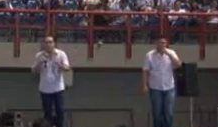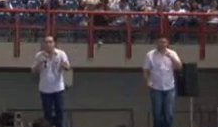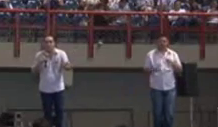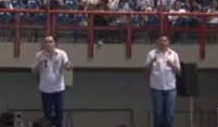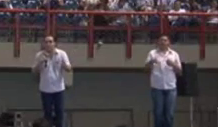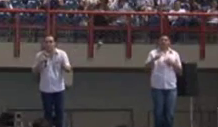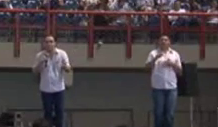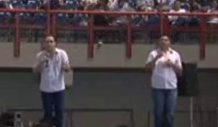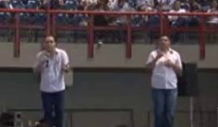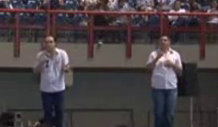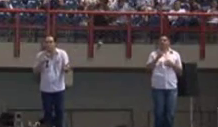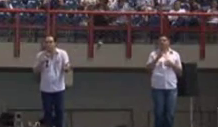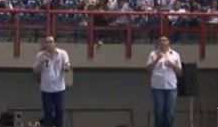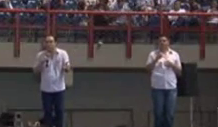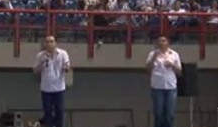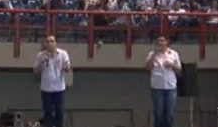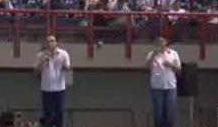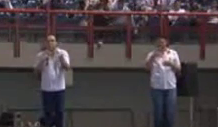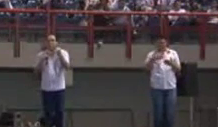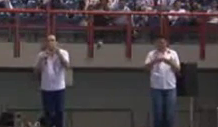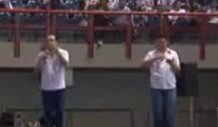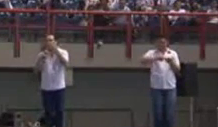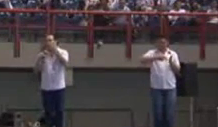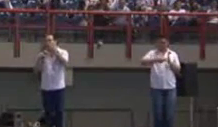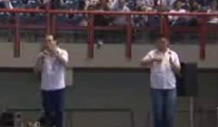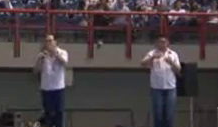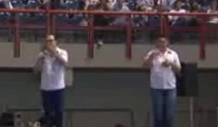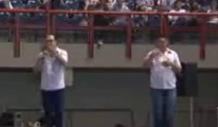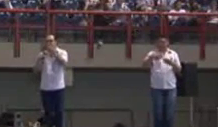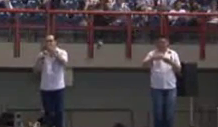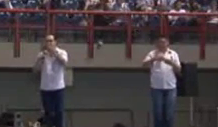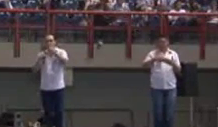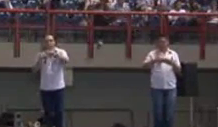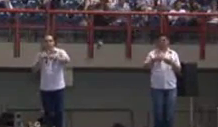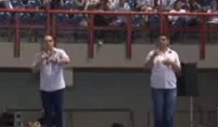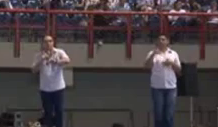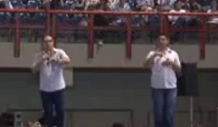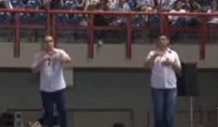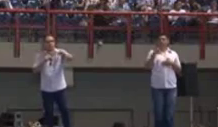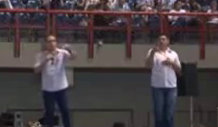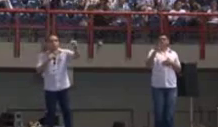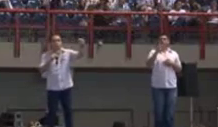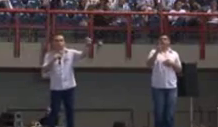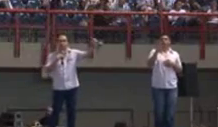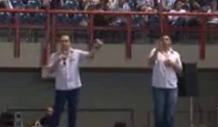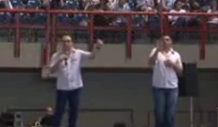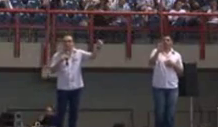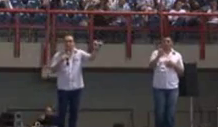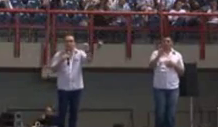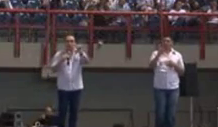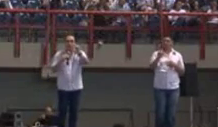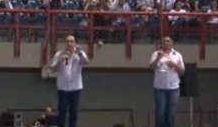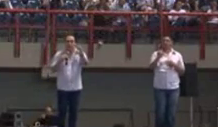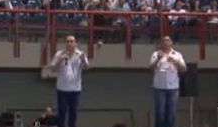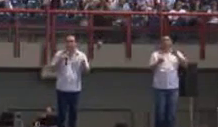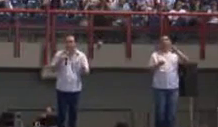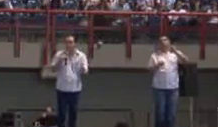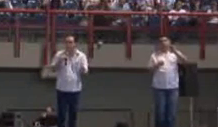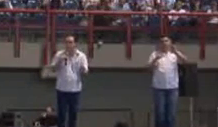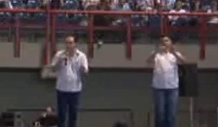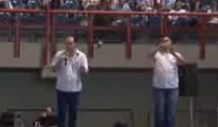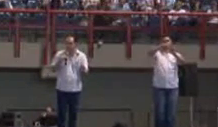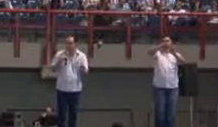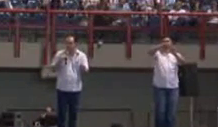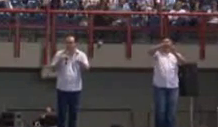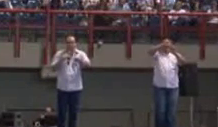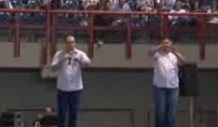Adjacente é o que está do lado, é o que está vizinho. Só existem dois catetos, pessoal. Tem um cateto que está oposto e tem outro cateto que está